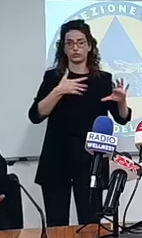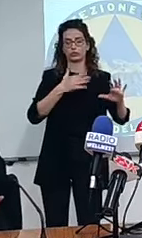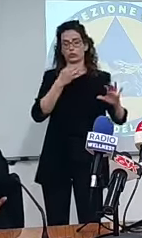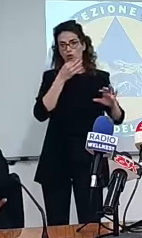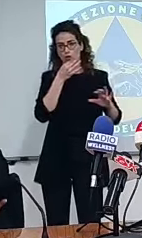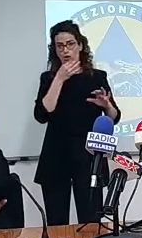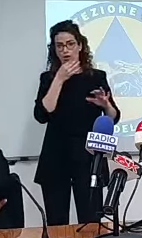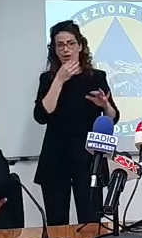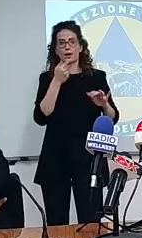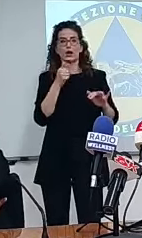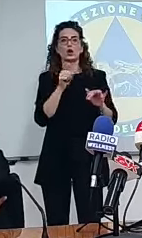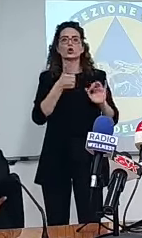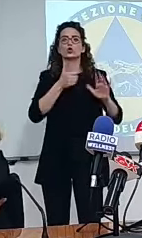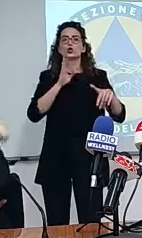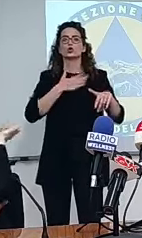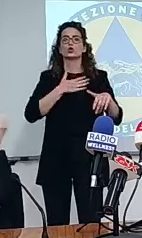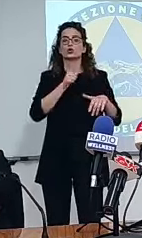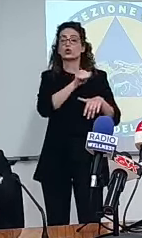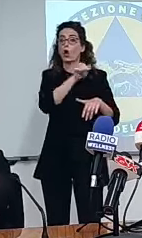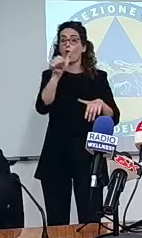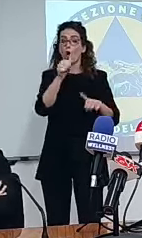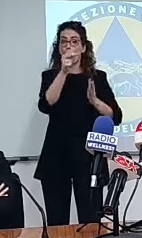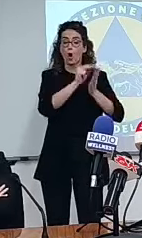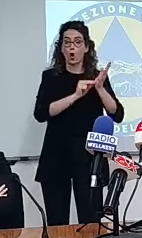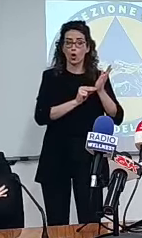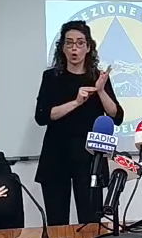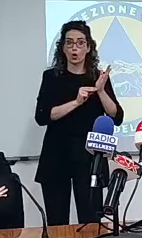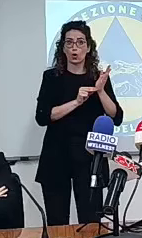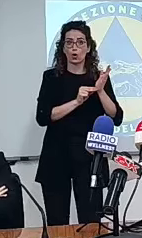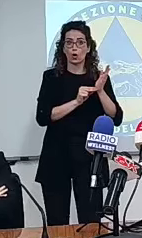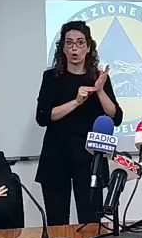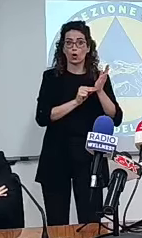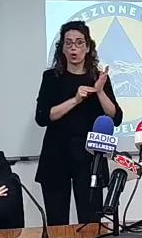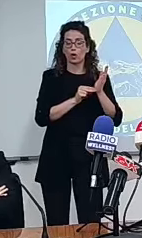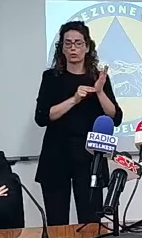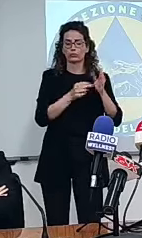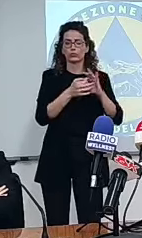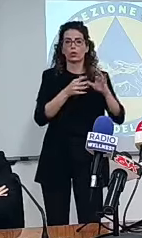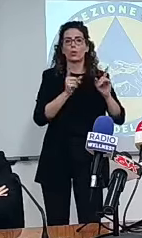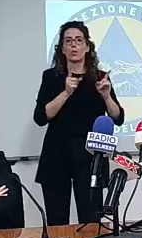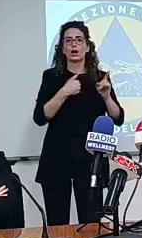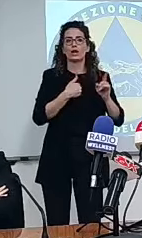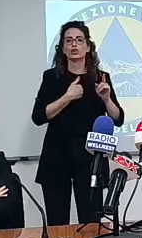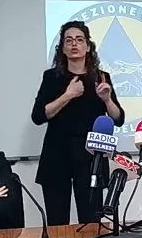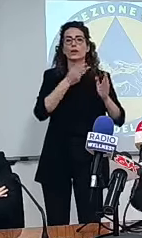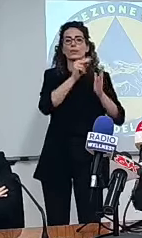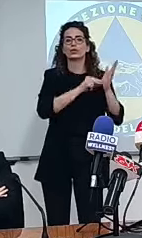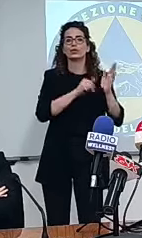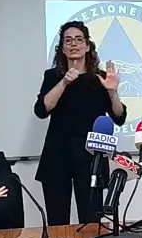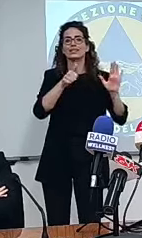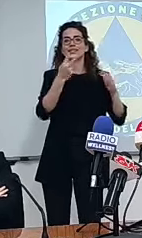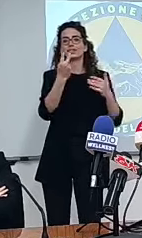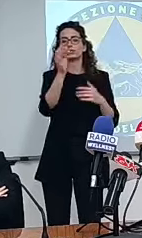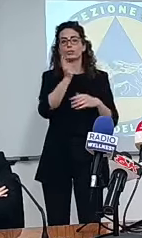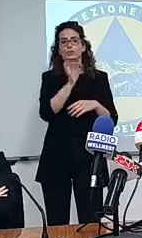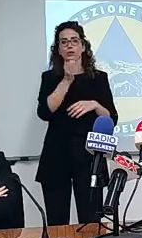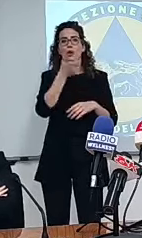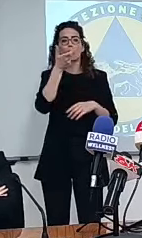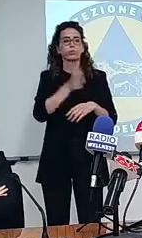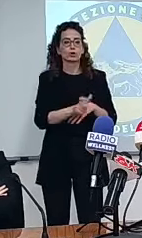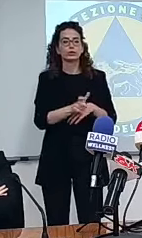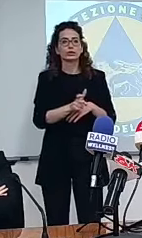l'esclusiva delle prenotazioni degli over 60 quando erano prenotati al 62%, perché non c'erano